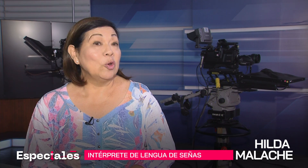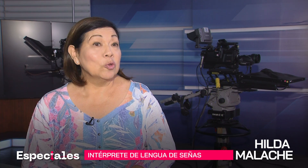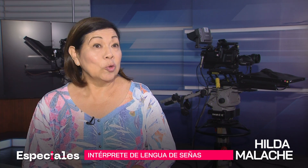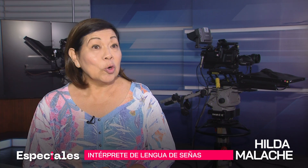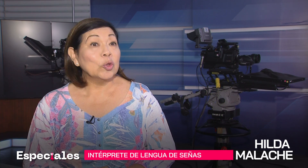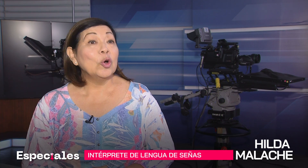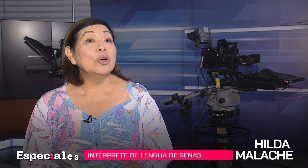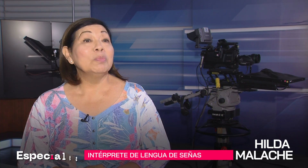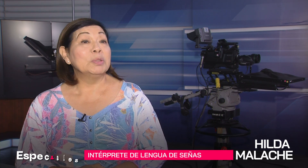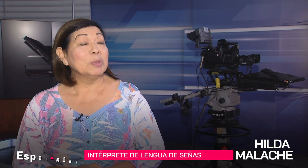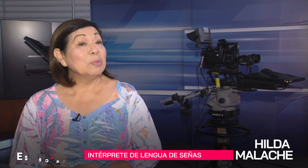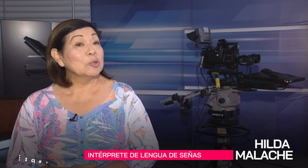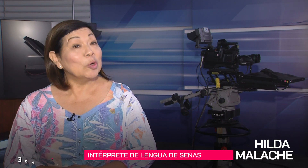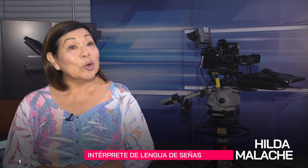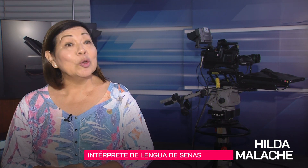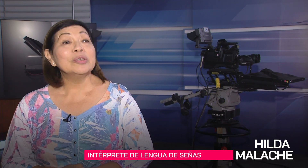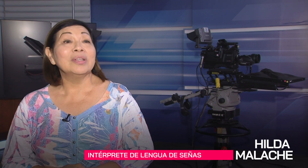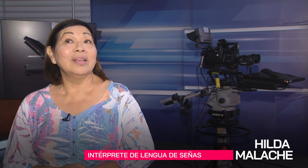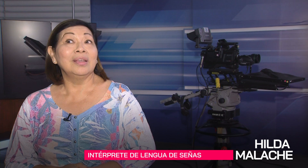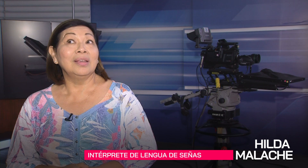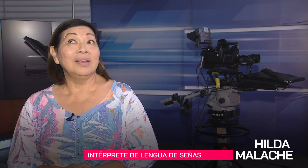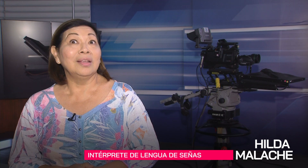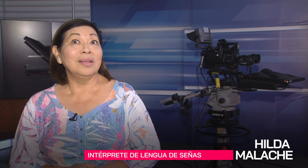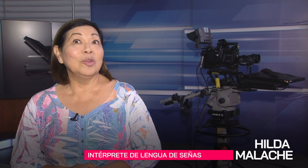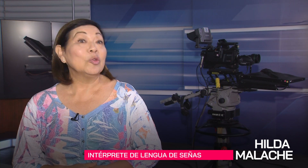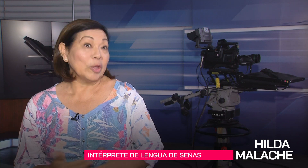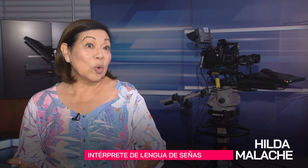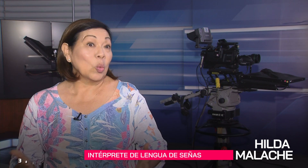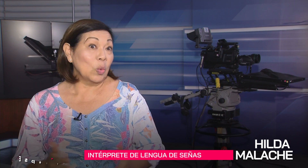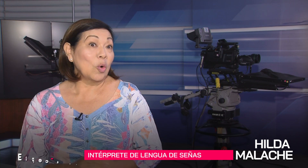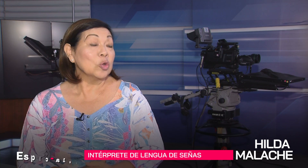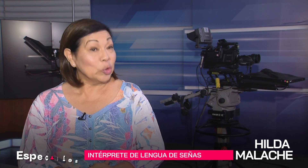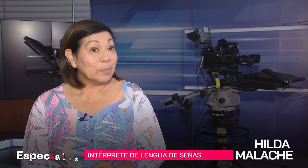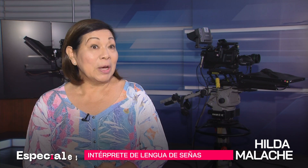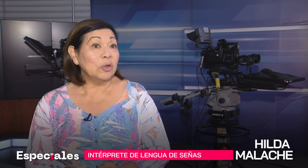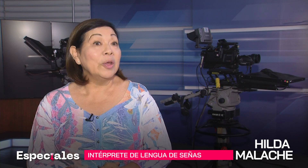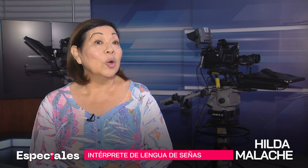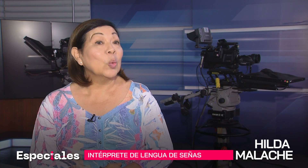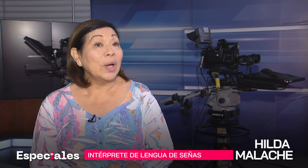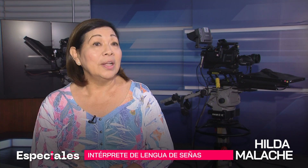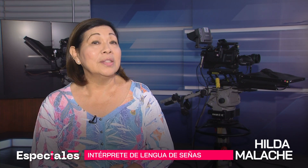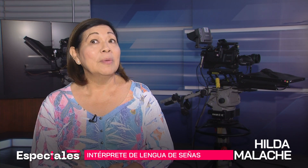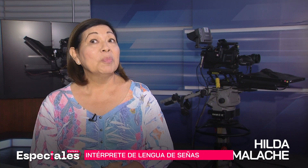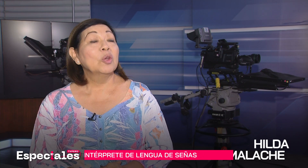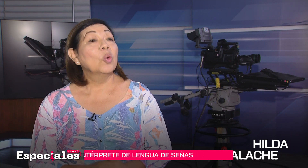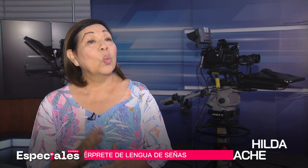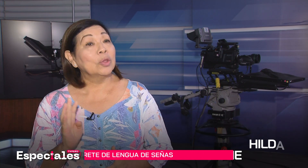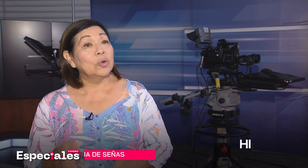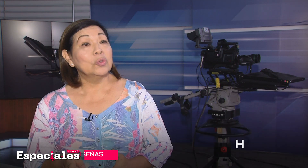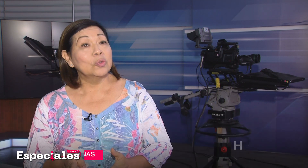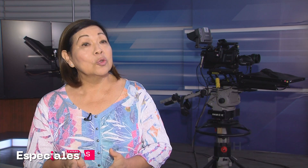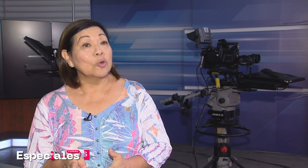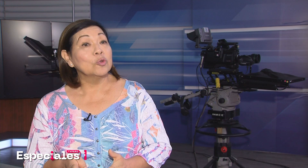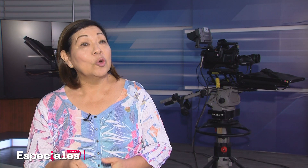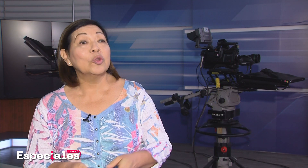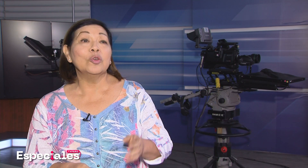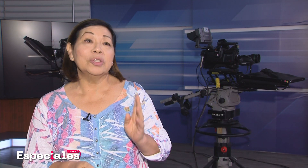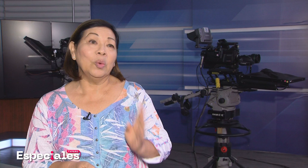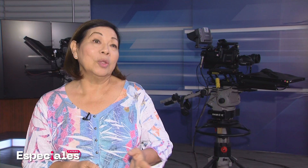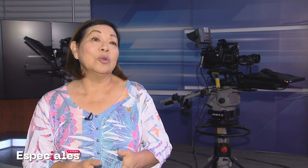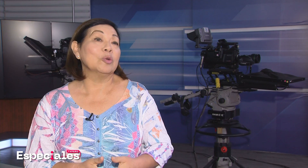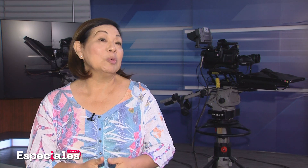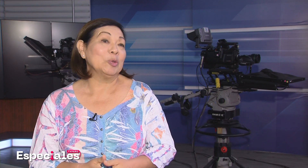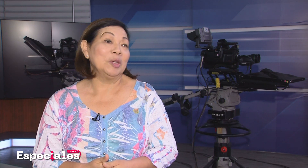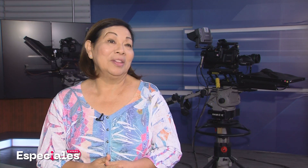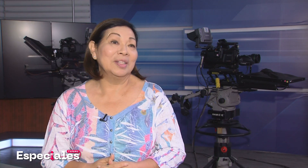mis tíos sordos, mis primos sordos y yo tengo 8 hermanos, de los cuales 4 son sordos